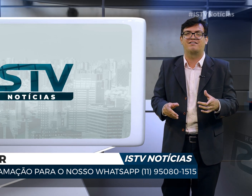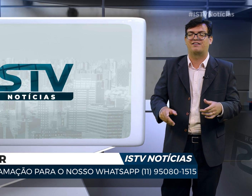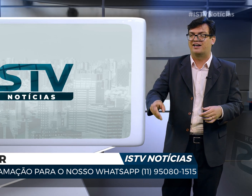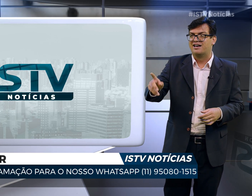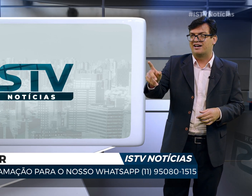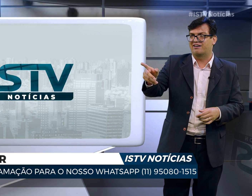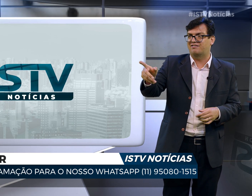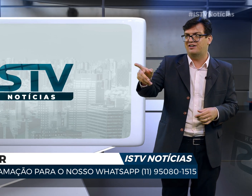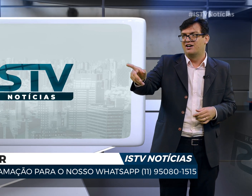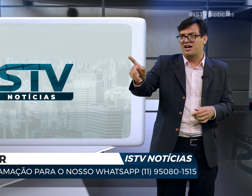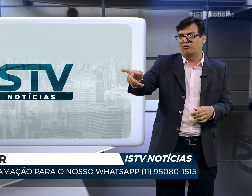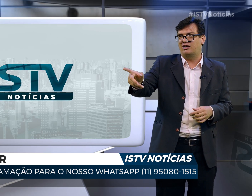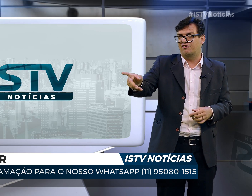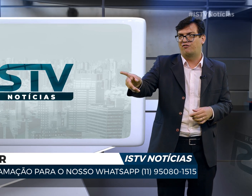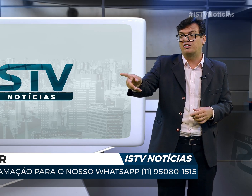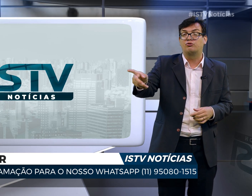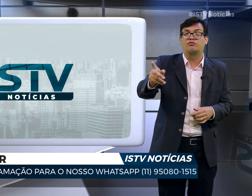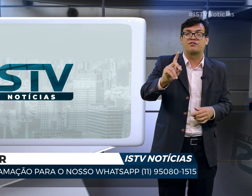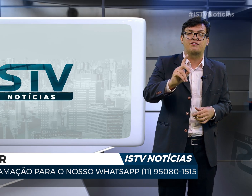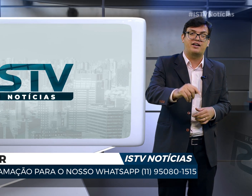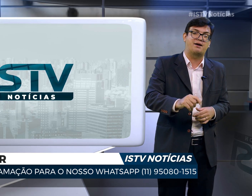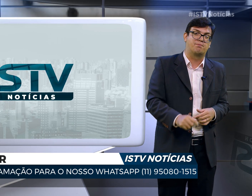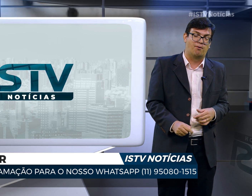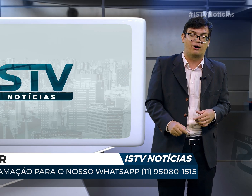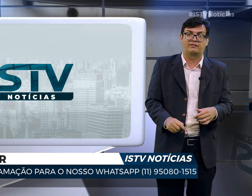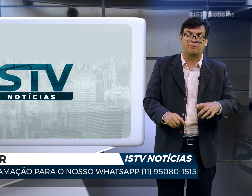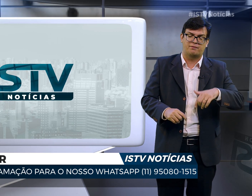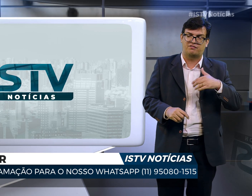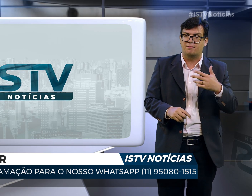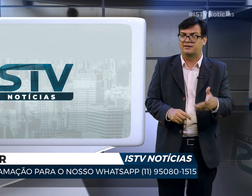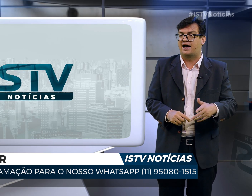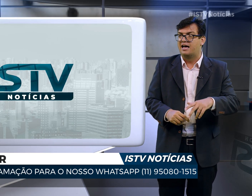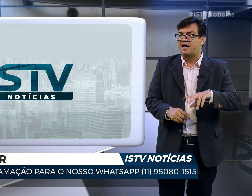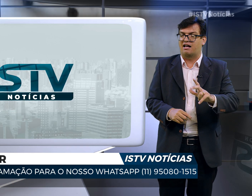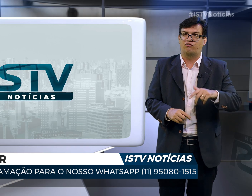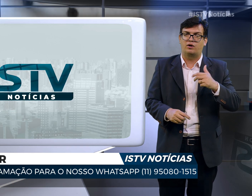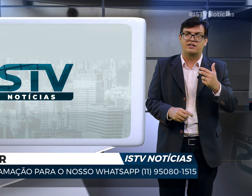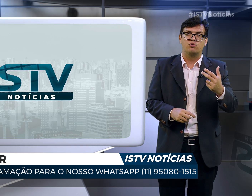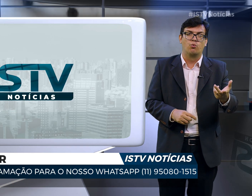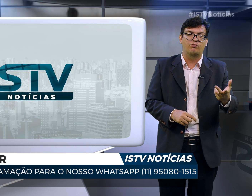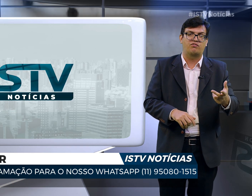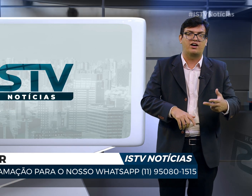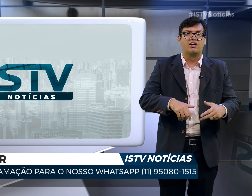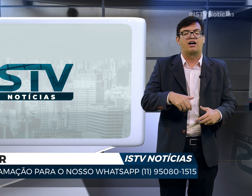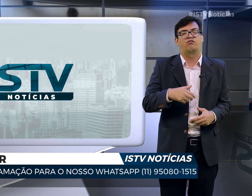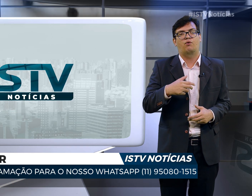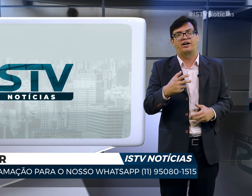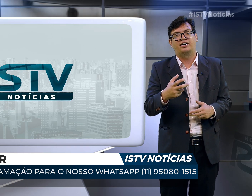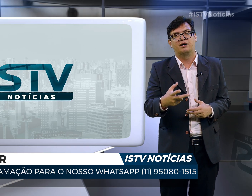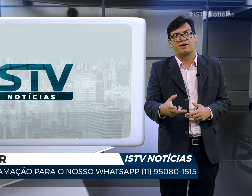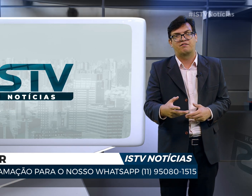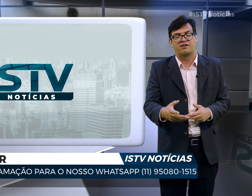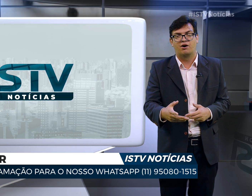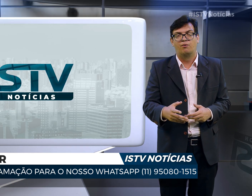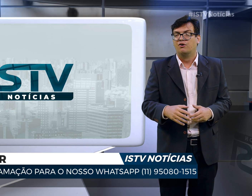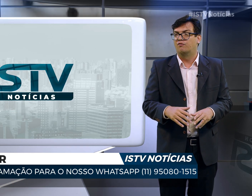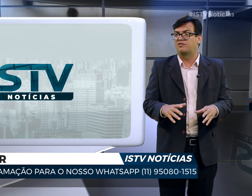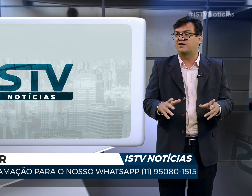DDD 11 9 5080 1515. Esse é o telefone do Você Repórter, para você mandar a sua denúncia, a sua reclamação, você que